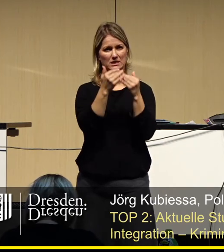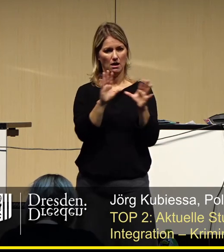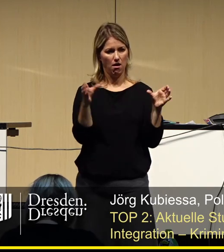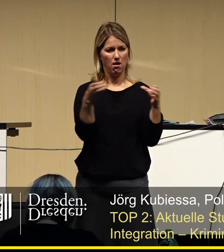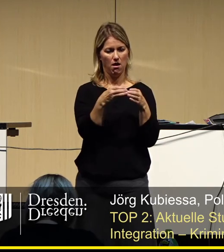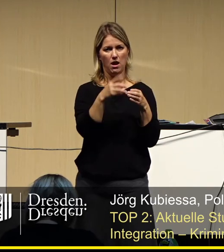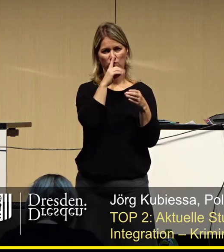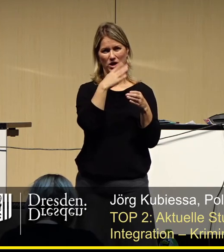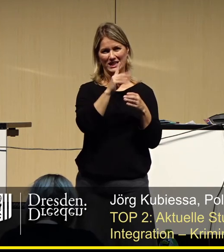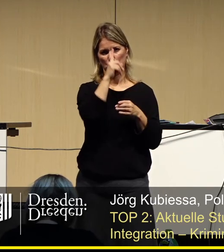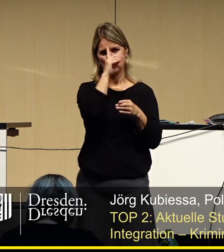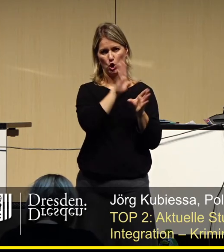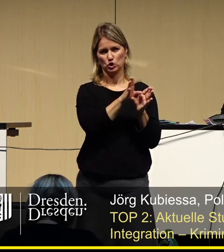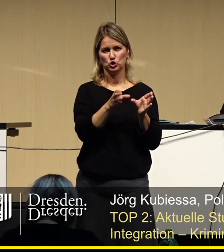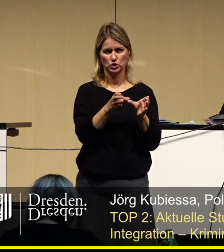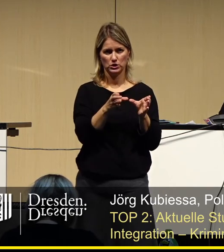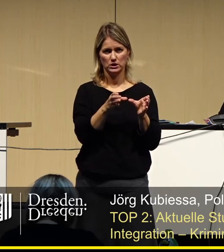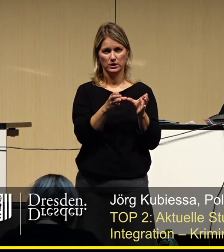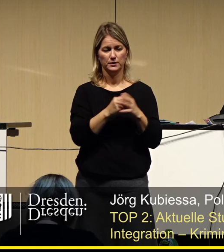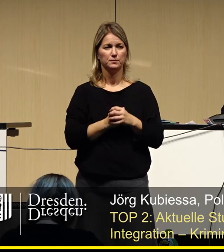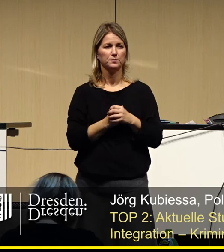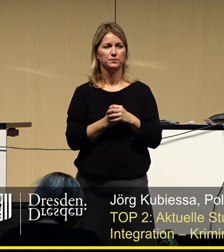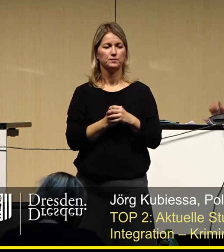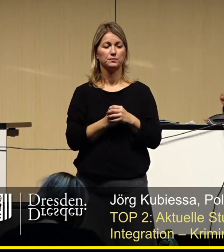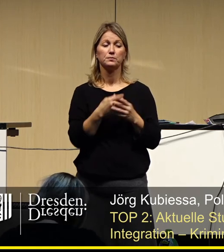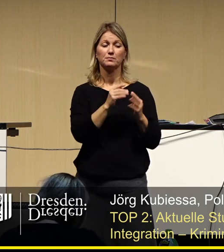bei nichtdeutschen Tatverdächtigen sank auf